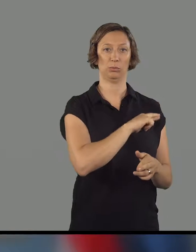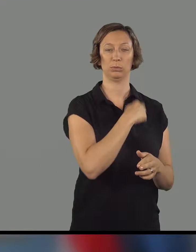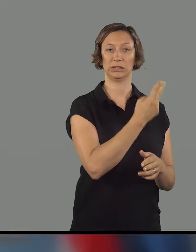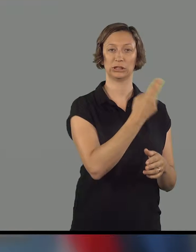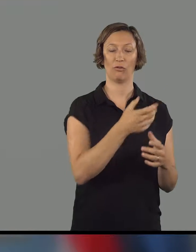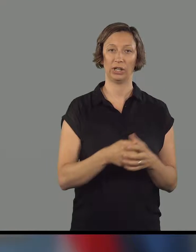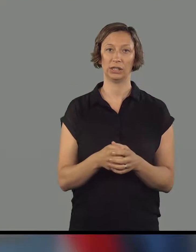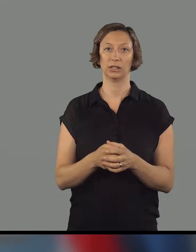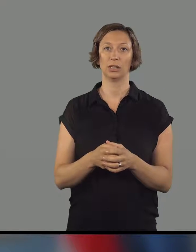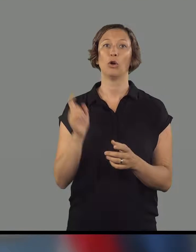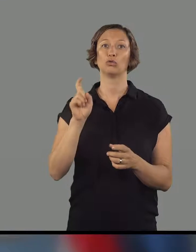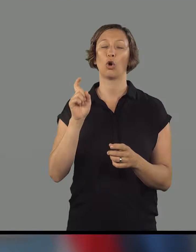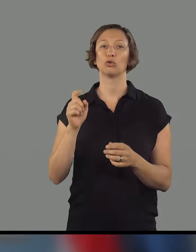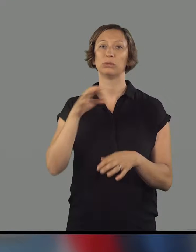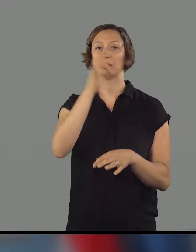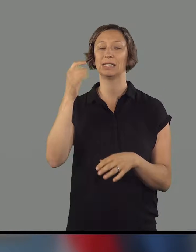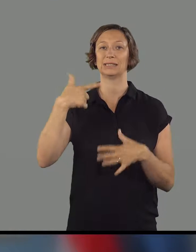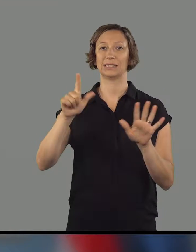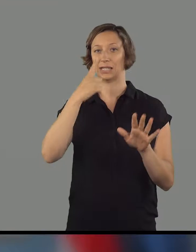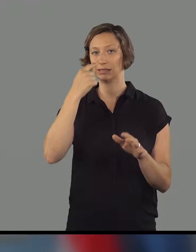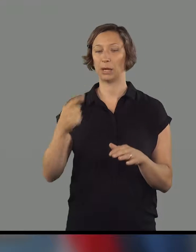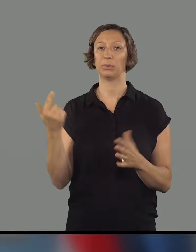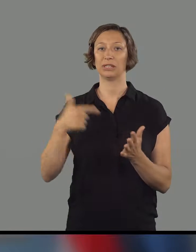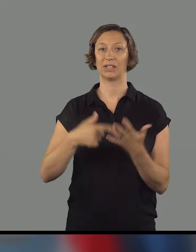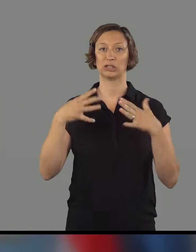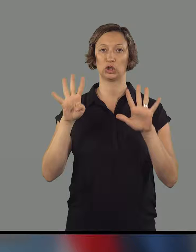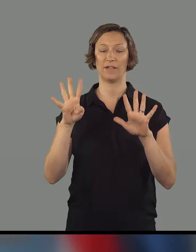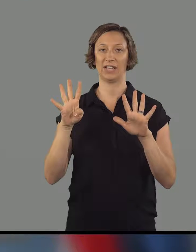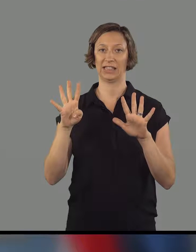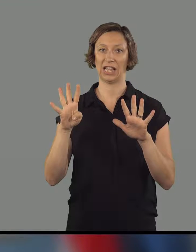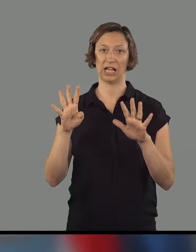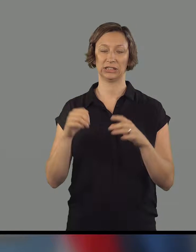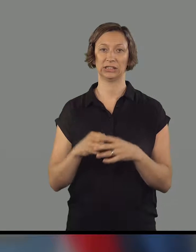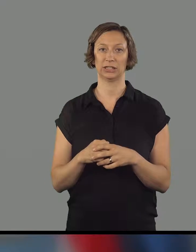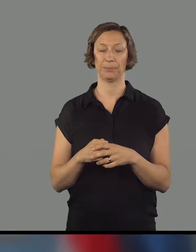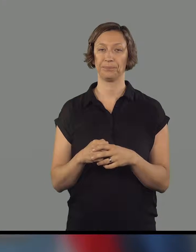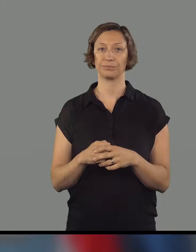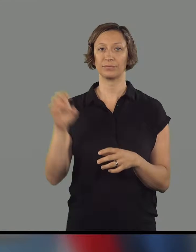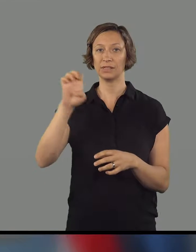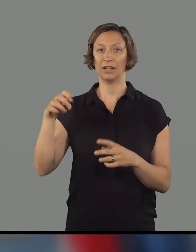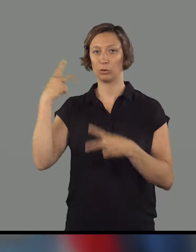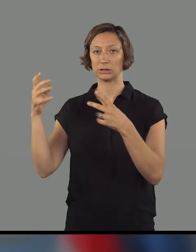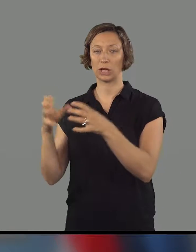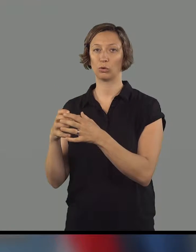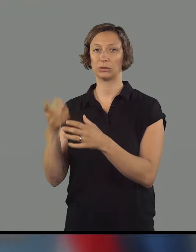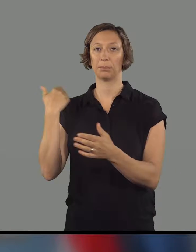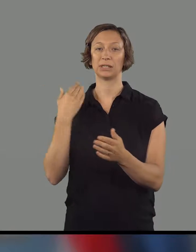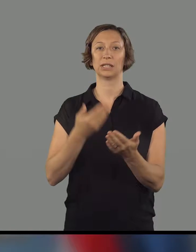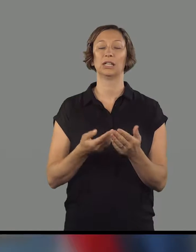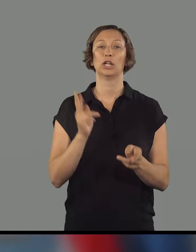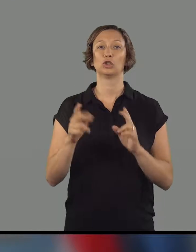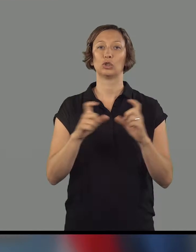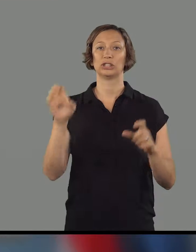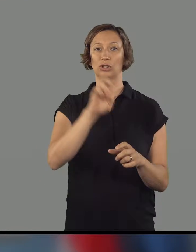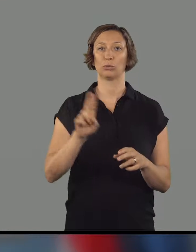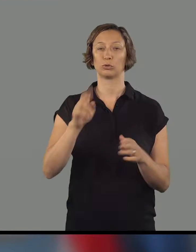Republiki Sloveniji v tožbi z dne 17. aprila 2019. Evropska komisija je pred sodiščem